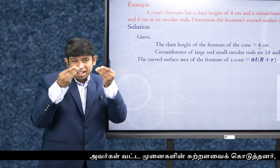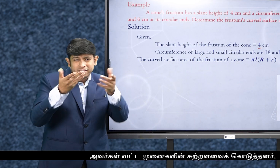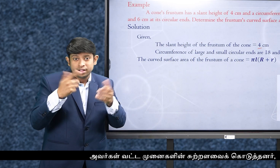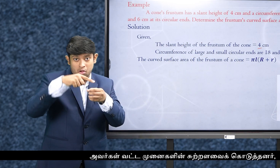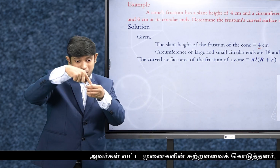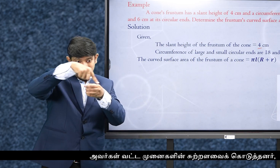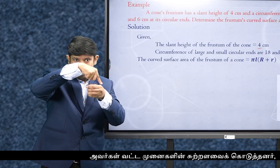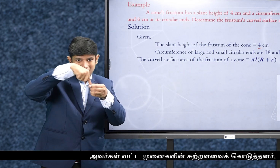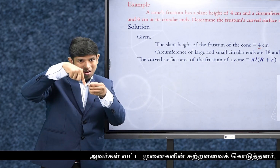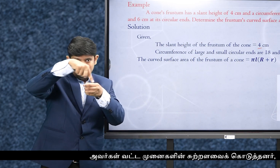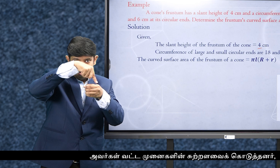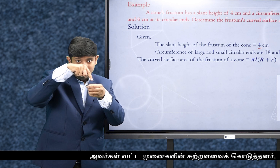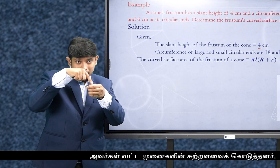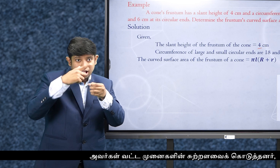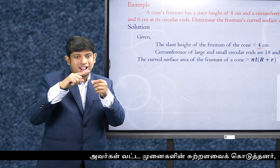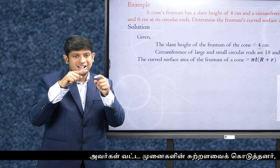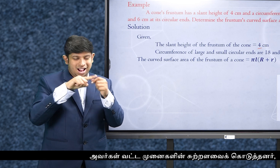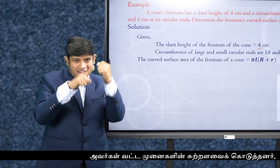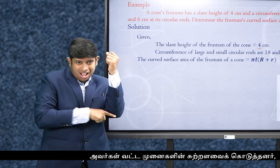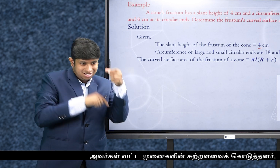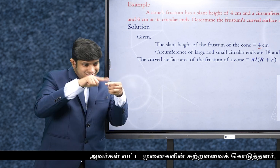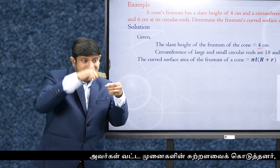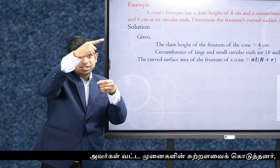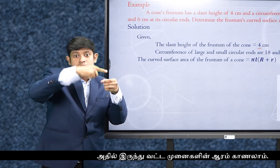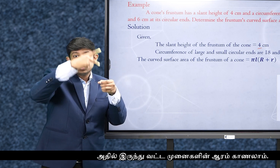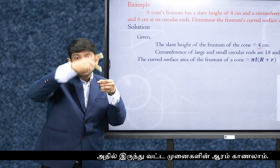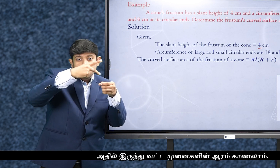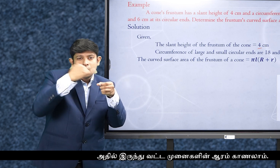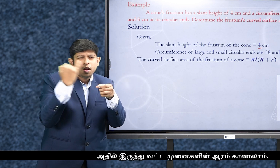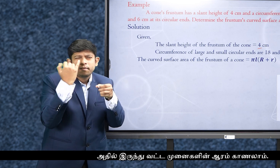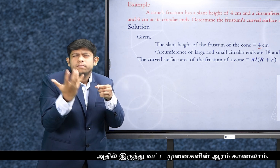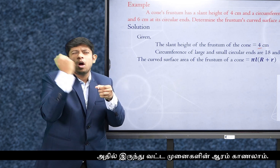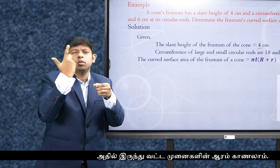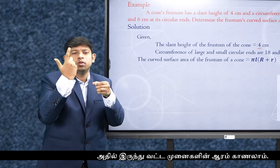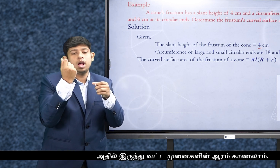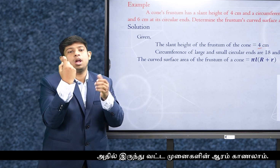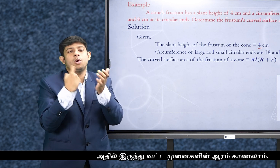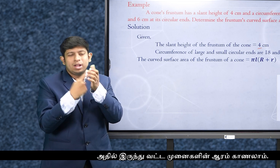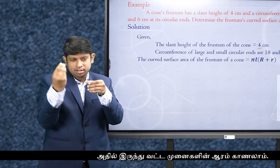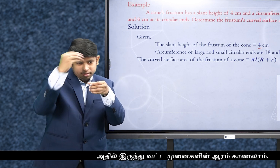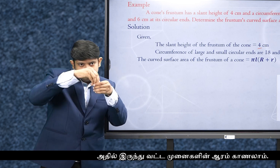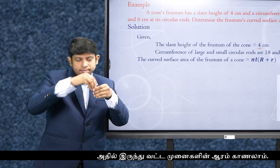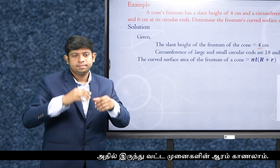அவர்கள் வட்ட முனைகளின் சுற்றளவை கொடுத்தனர். அதிலிருந்து வட்ட முனைகளின் ஆரம் காணலாம்.